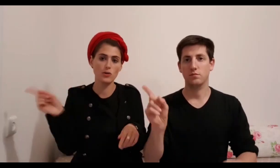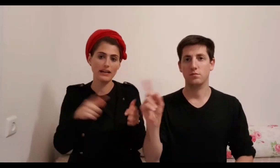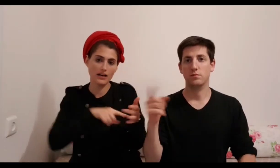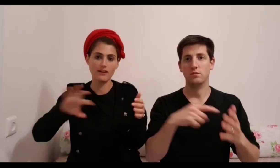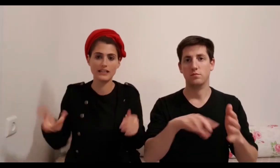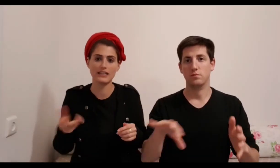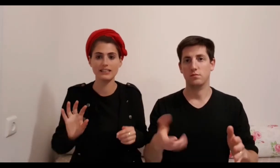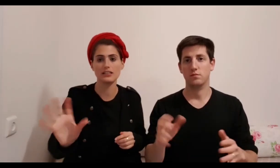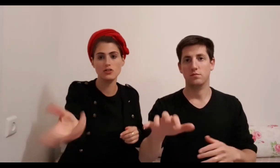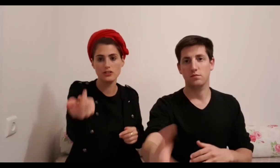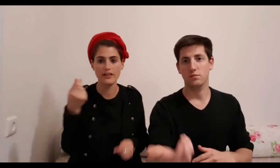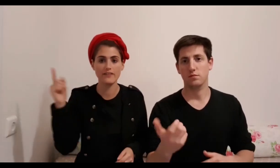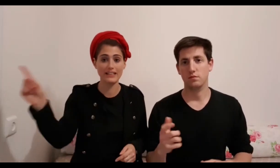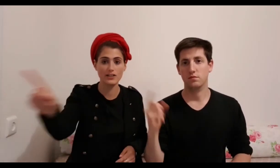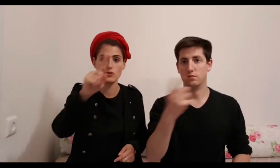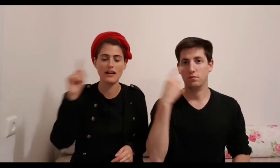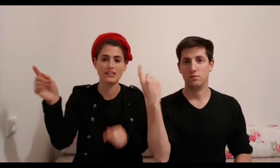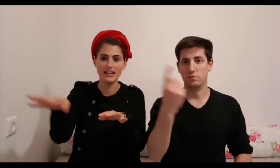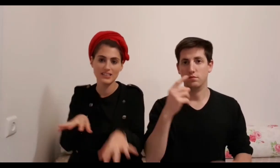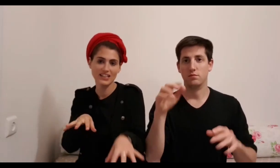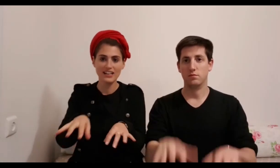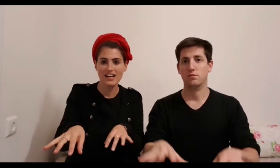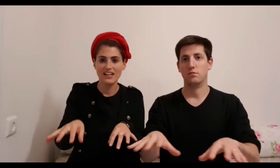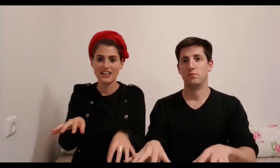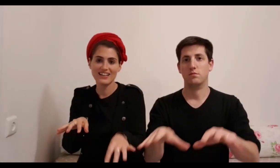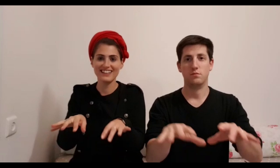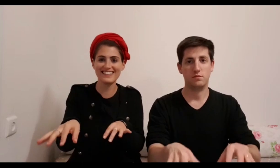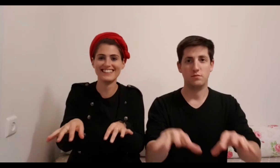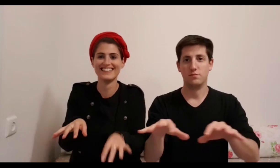לא בכוונה איך את גונבת וכולן את ההצגה